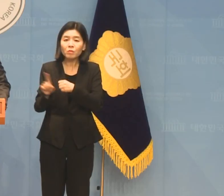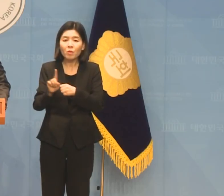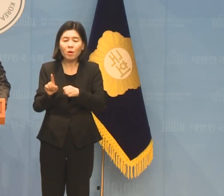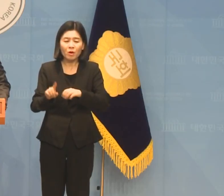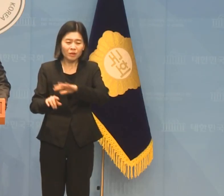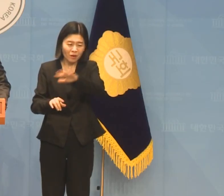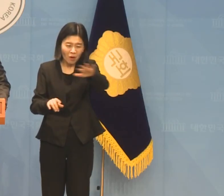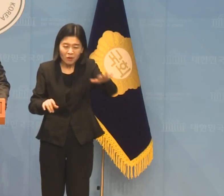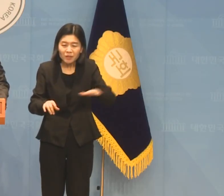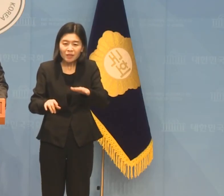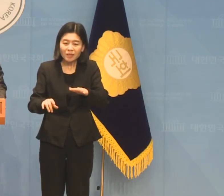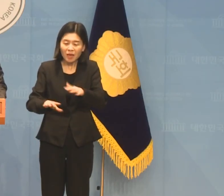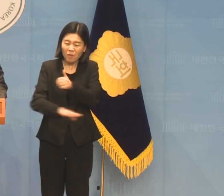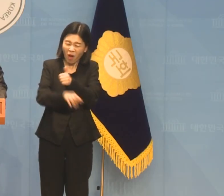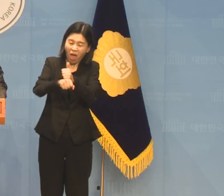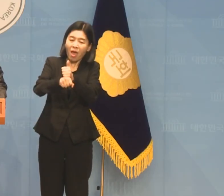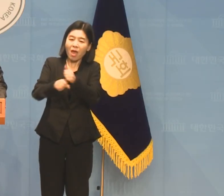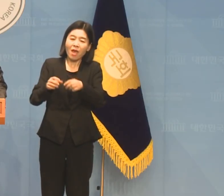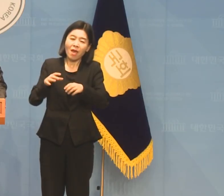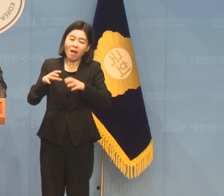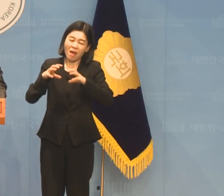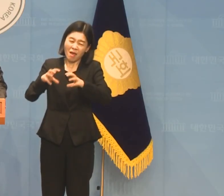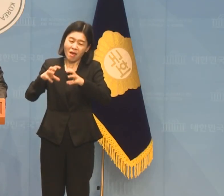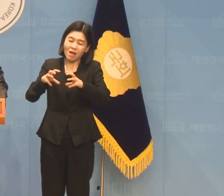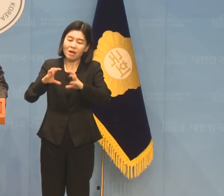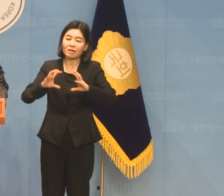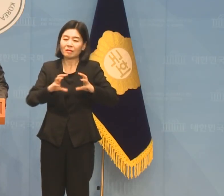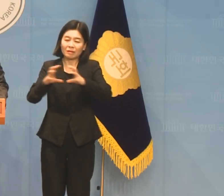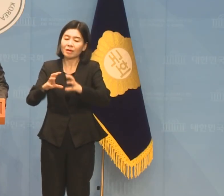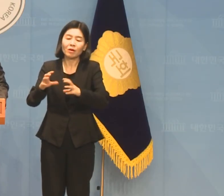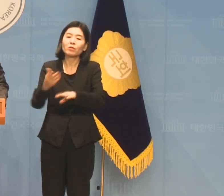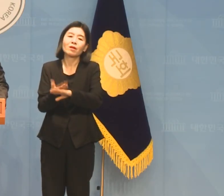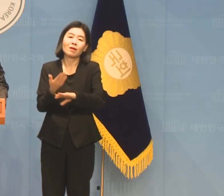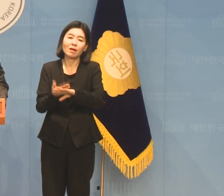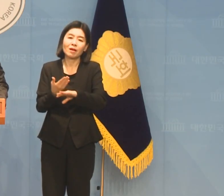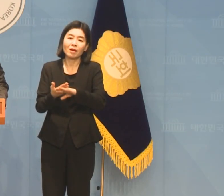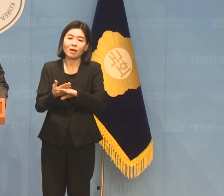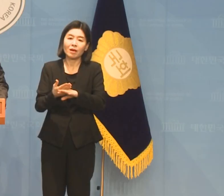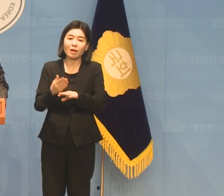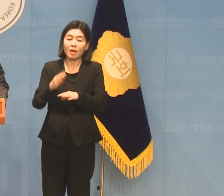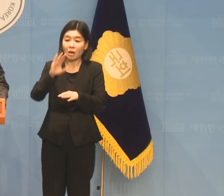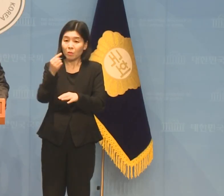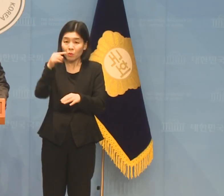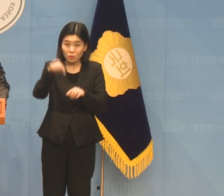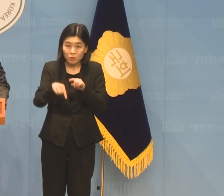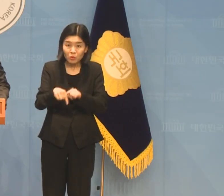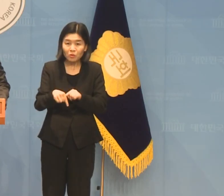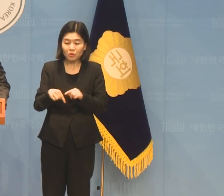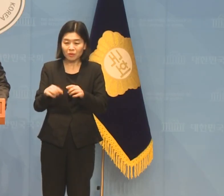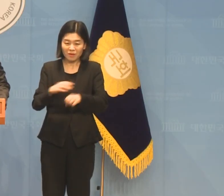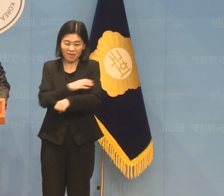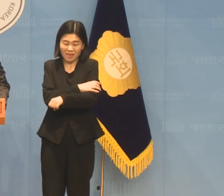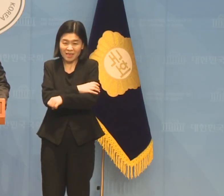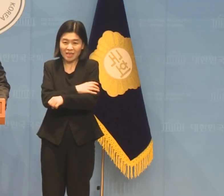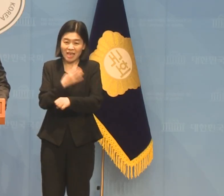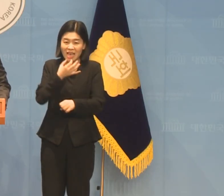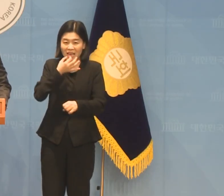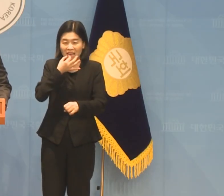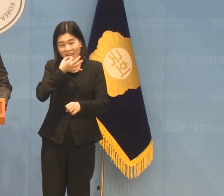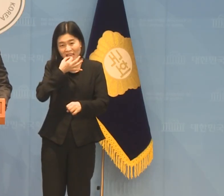띠는 극우와는 다릅니다. 보수는 기득권과 이익을 지키려고만 하는 수구와도